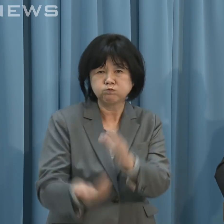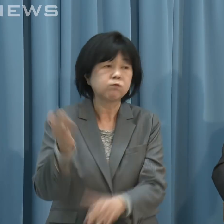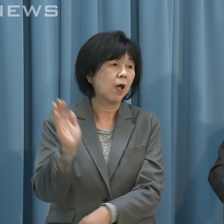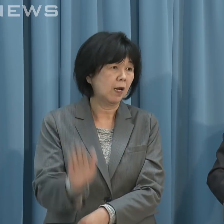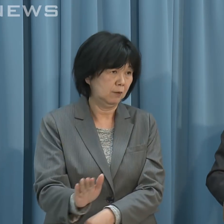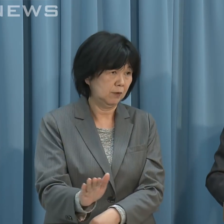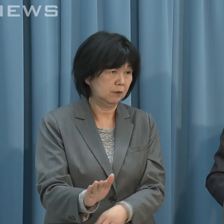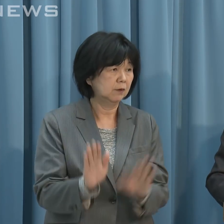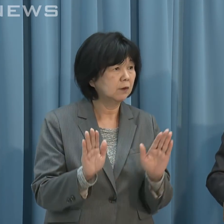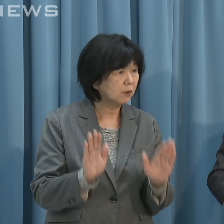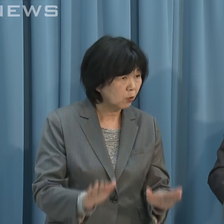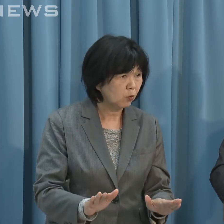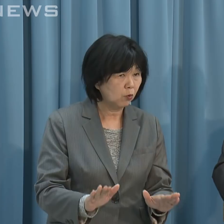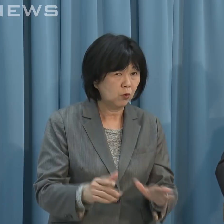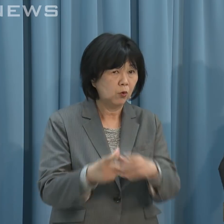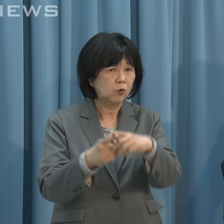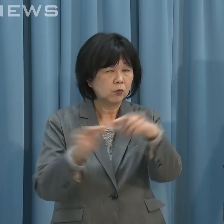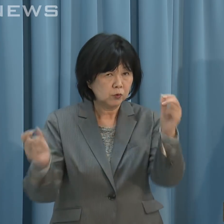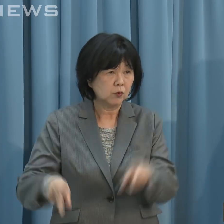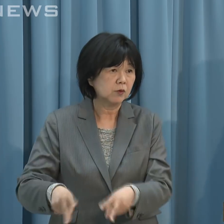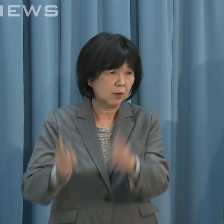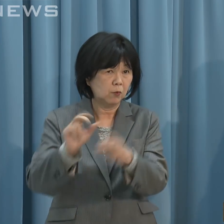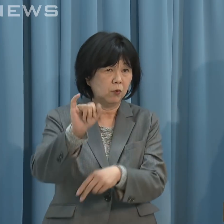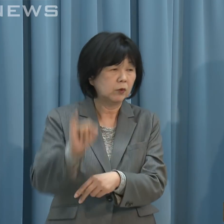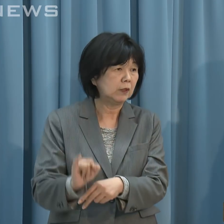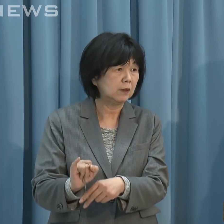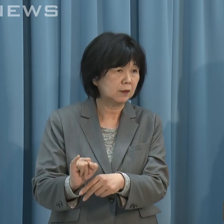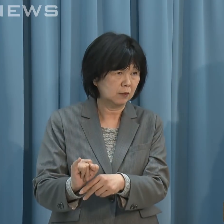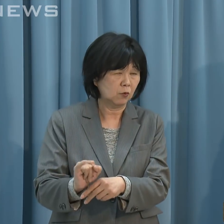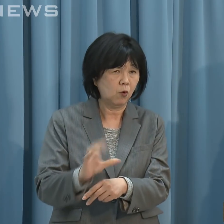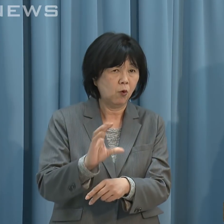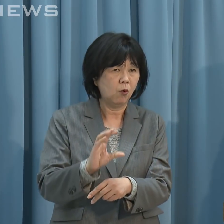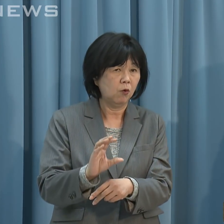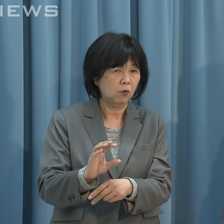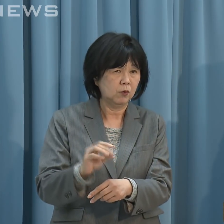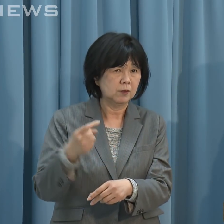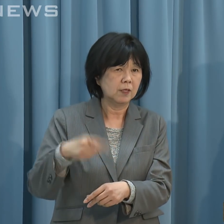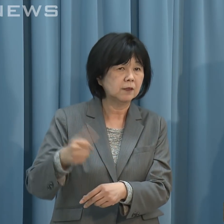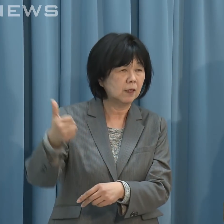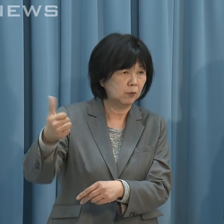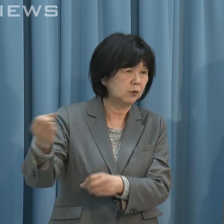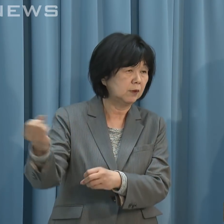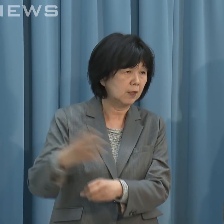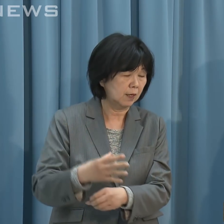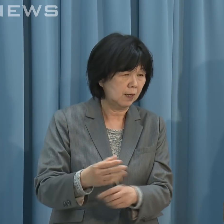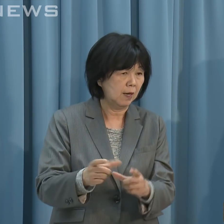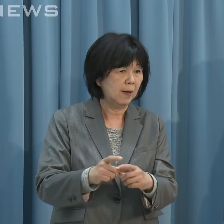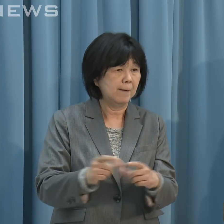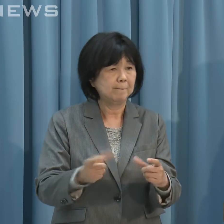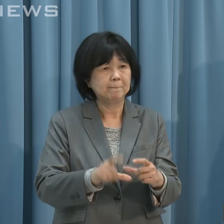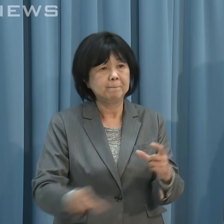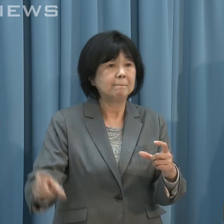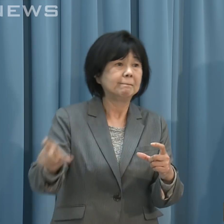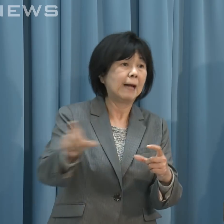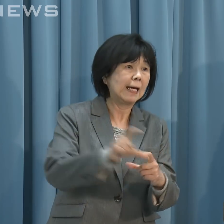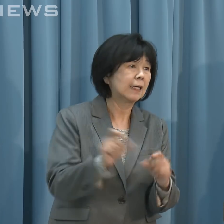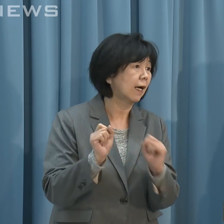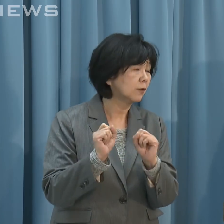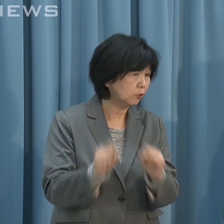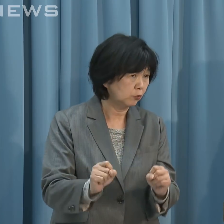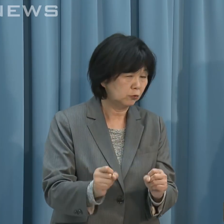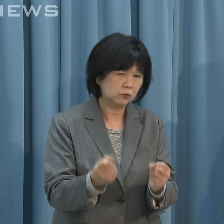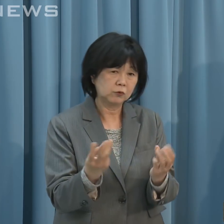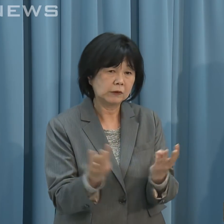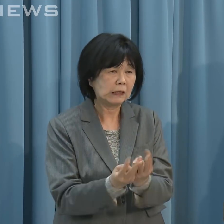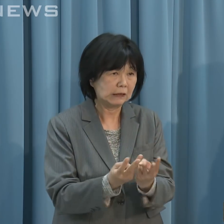日国の専門委員の尾身先生もおっしゃってましたけれども、倍化すると倍になるその日